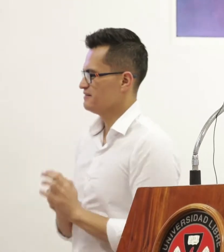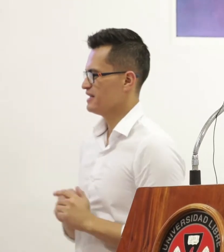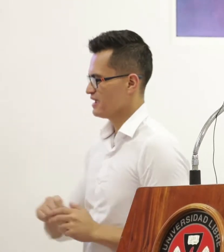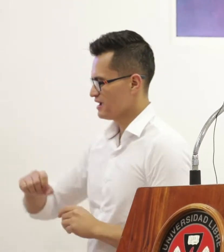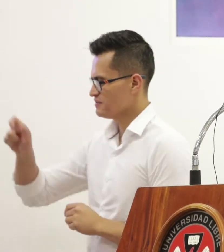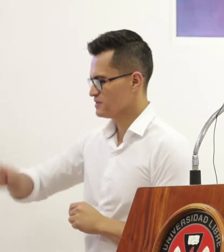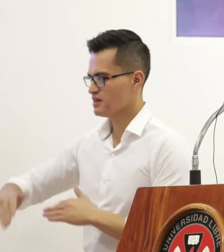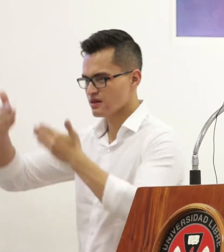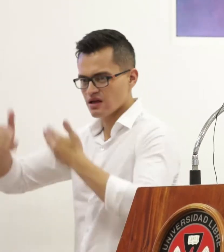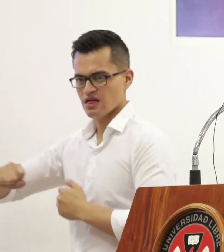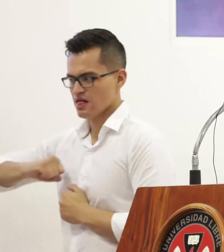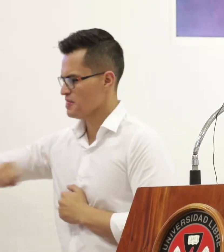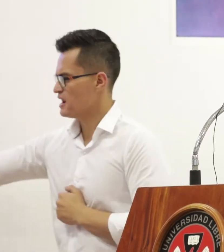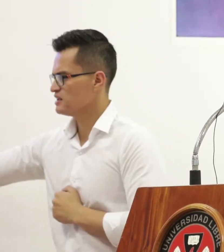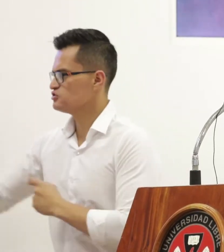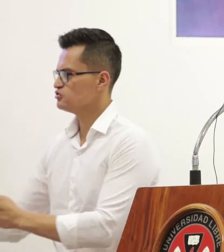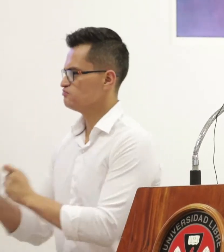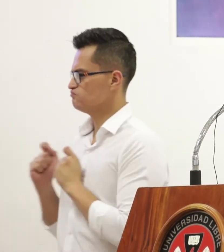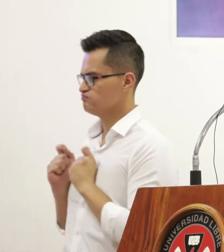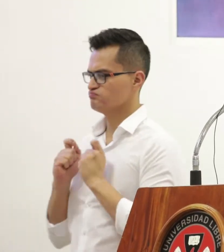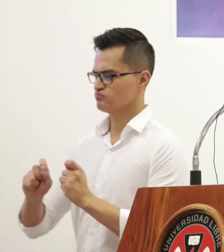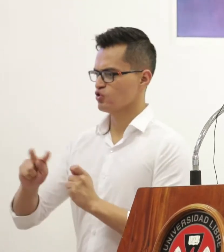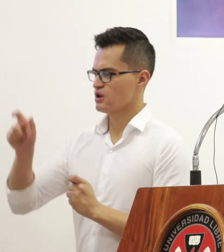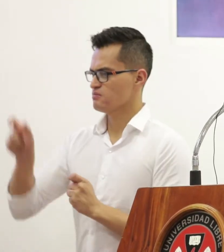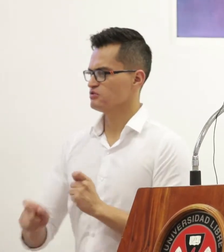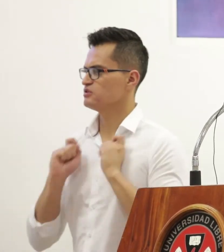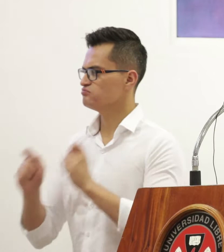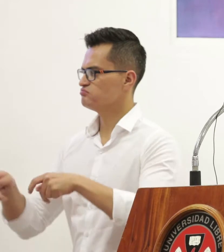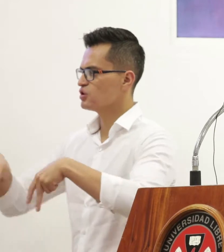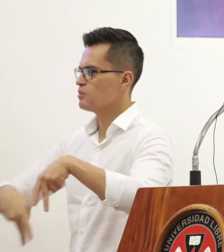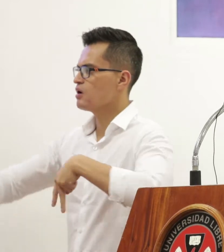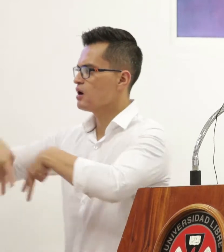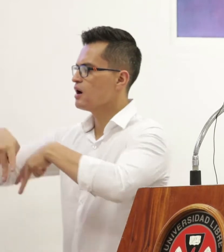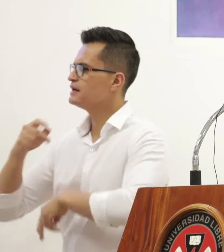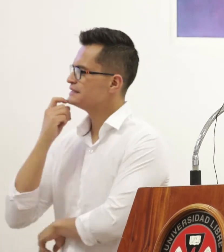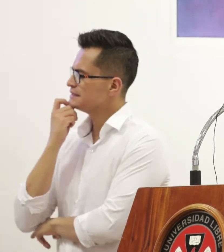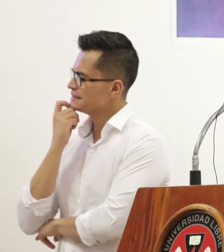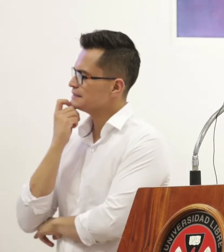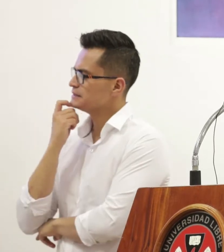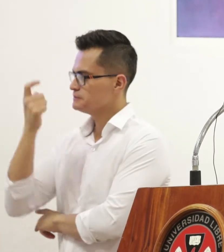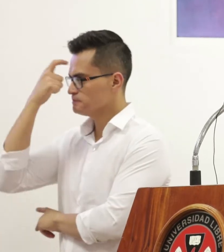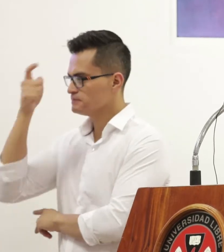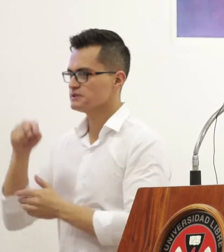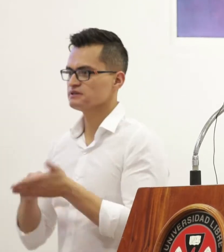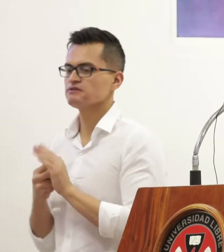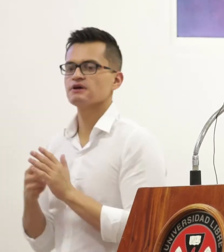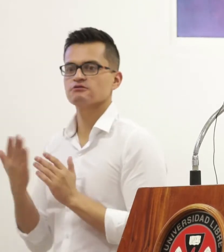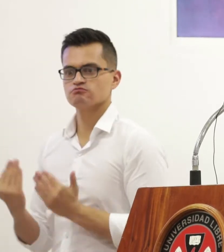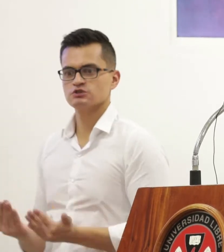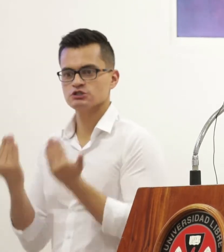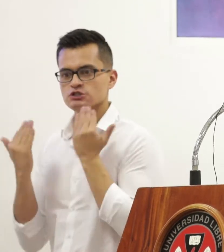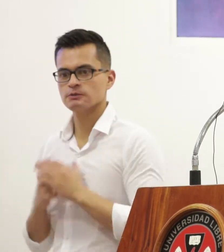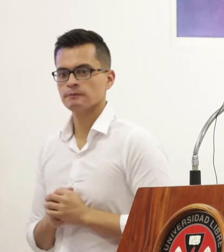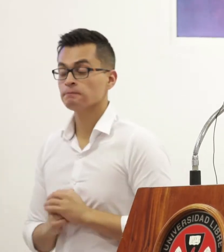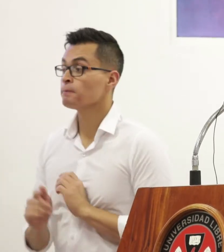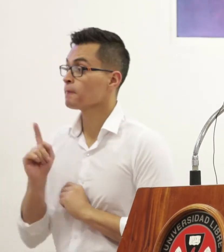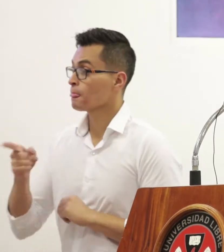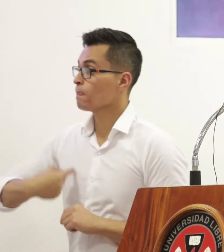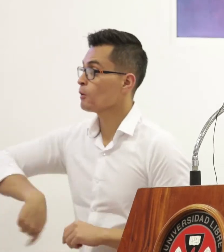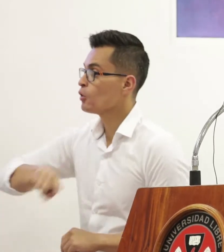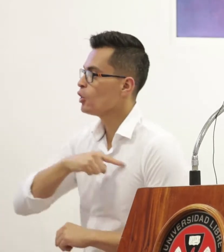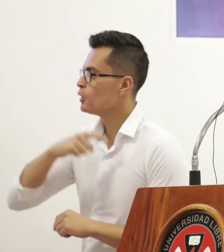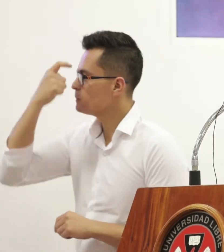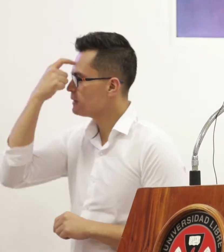de derechos para las personas con discapacidad. Y repito, con el solo hecho de que nosotros lográramos, que aquí están